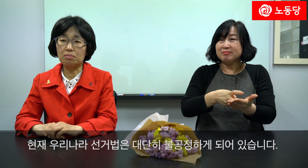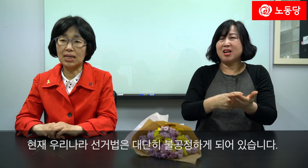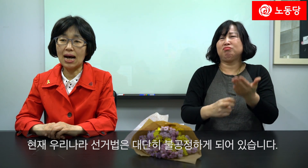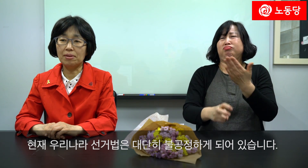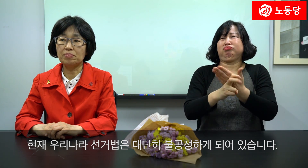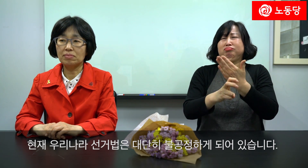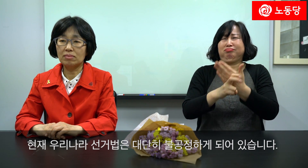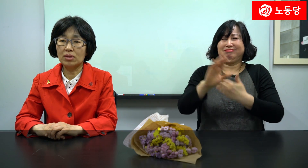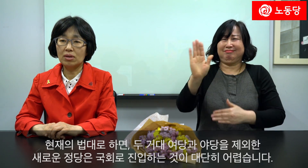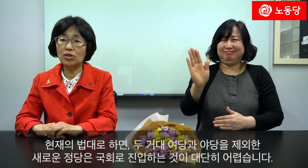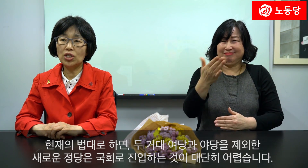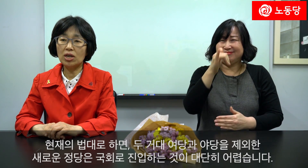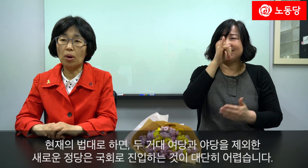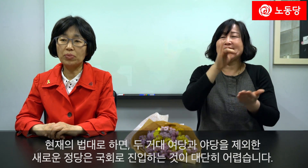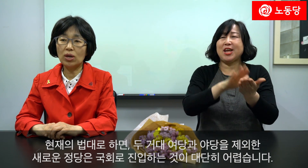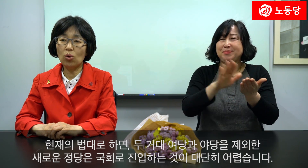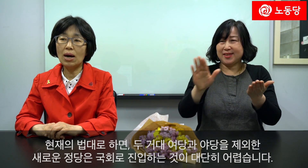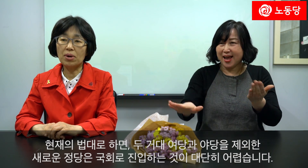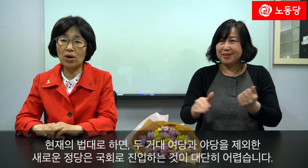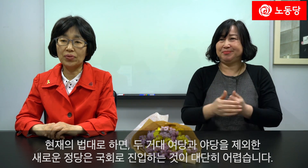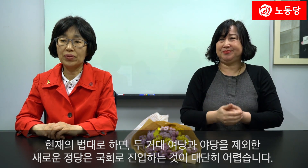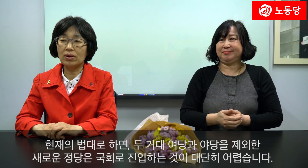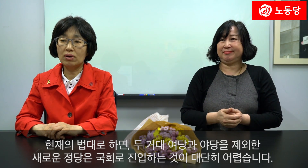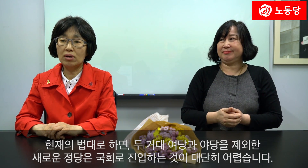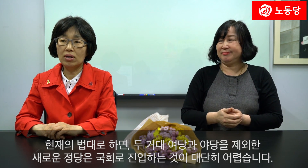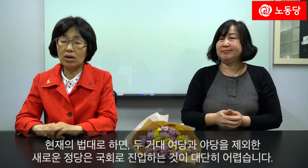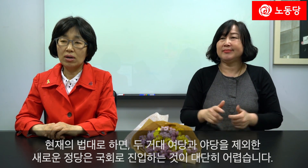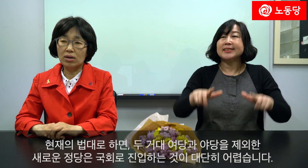되어 있습니다. 현재의 법대로 하면